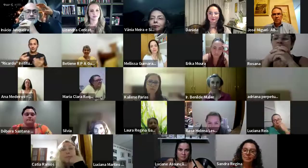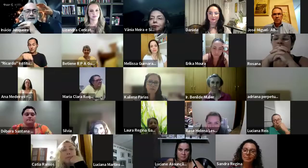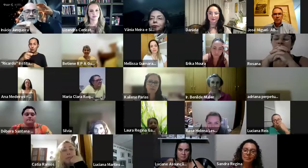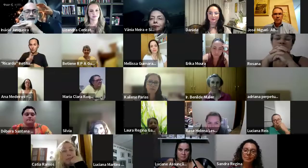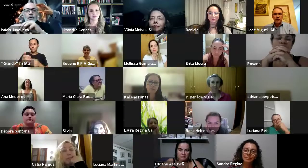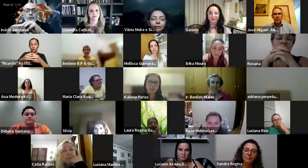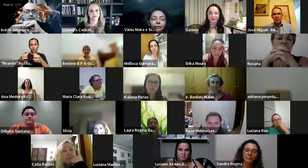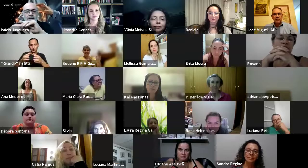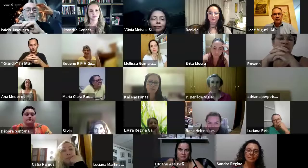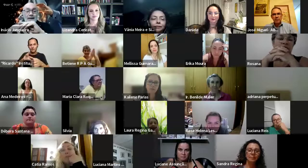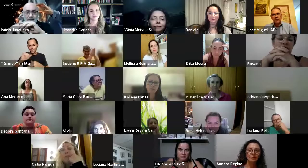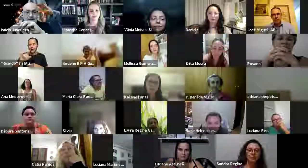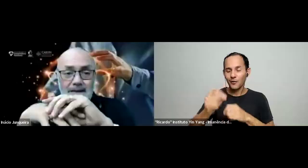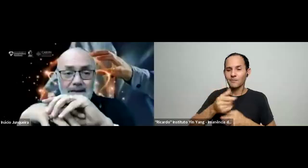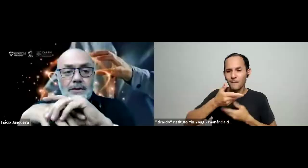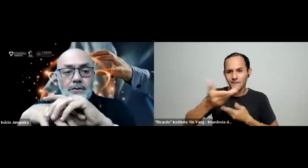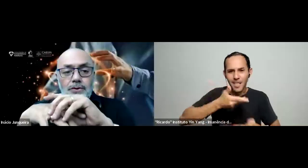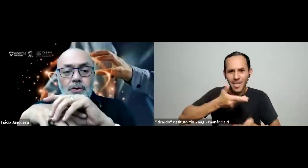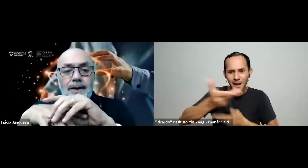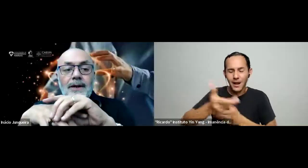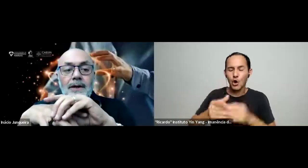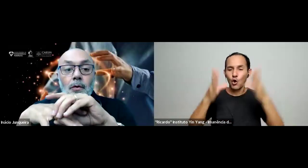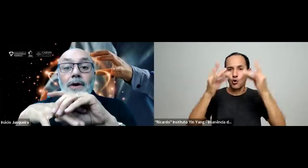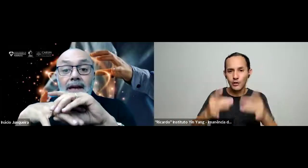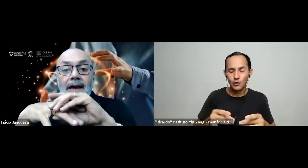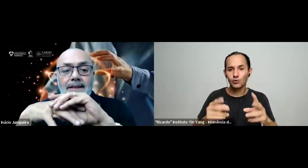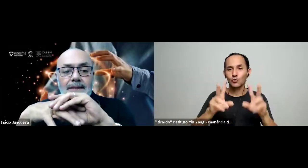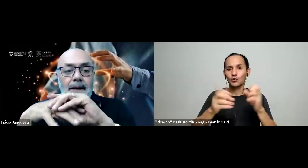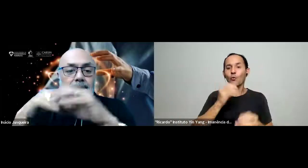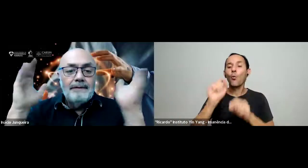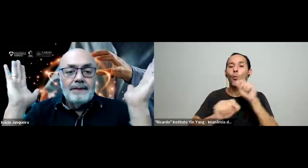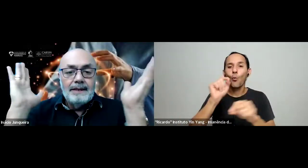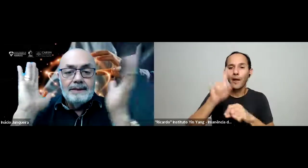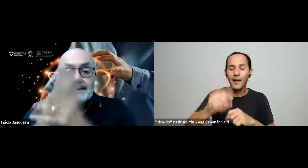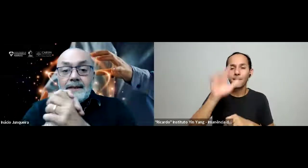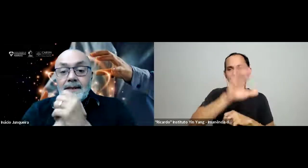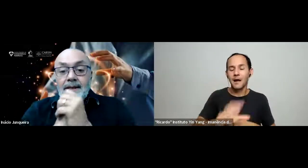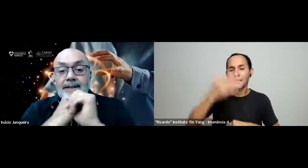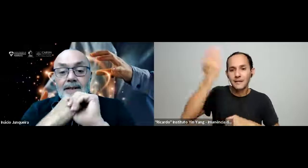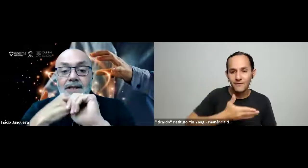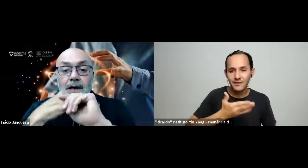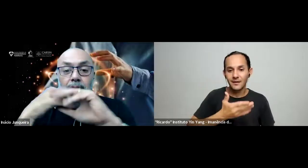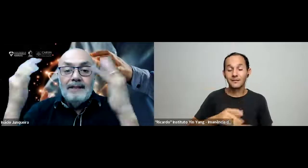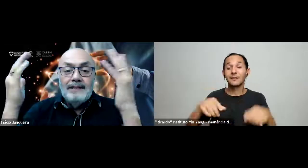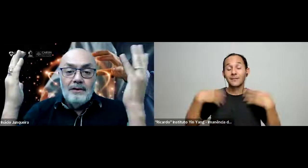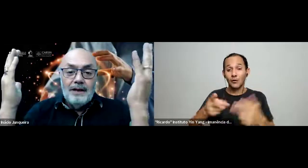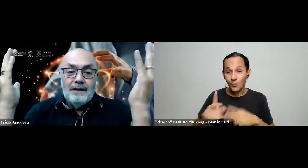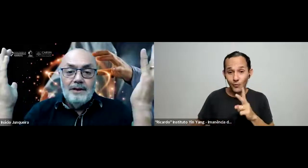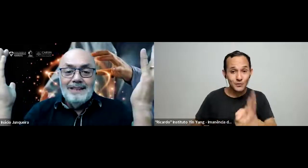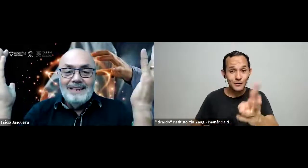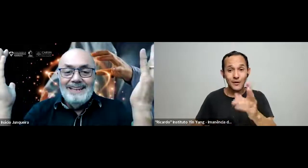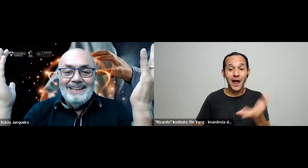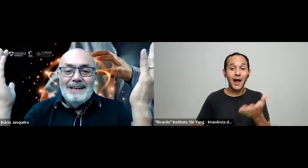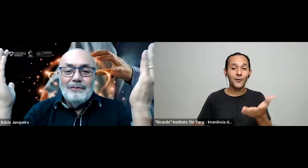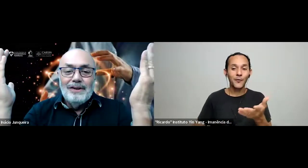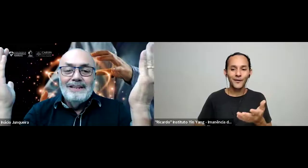que a gente vai estar compartilhando bastante conteúdo sobre o que é esse mapa de evidências. E dando sequência agora à